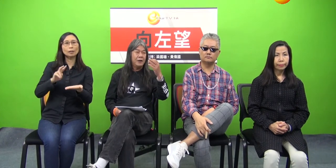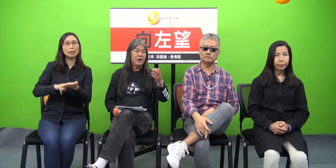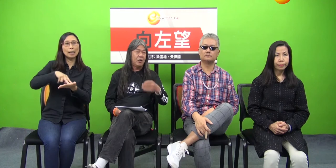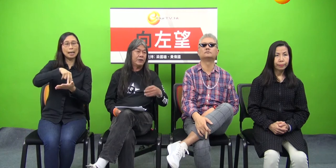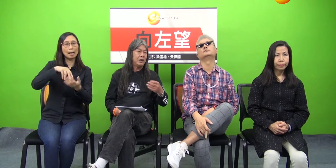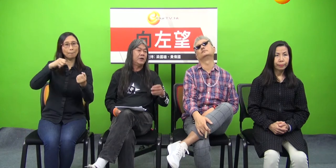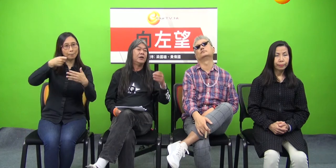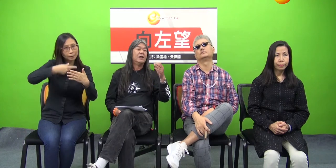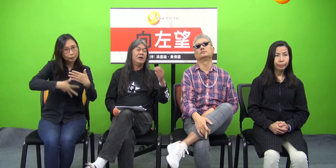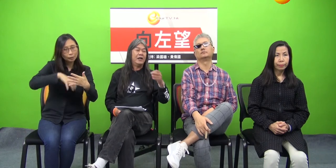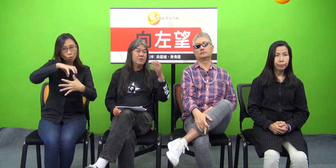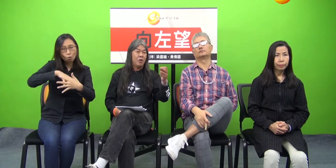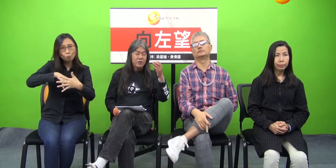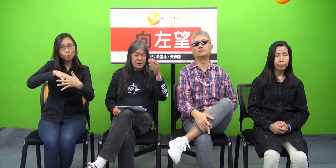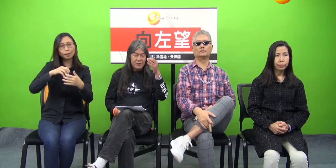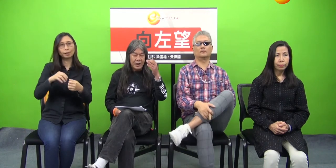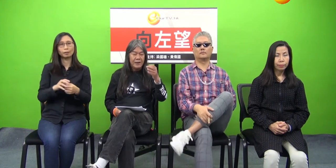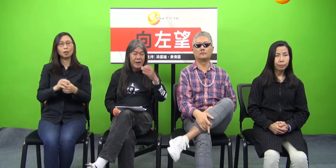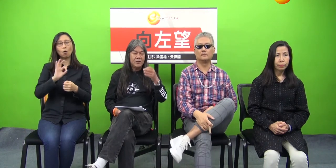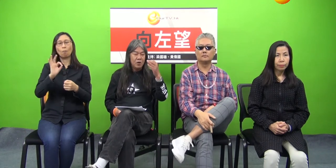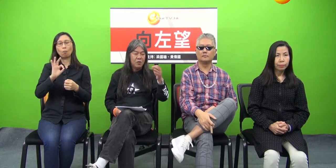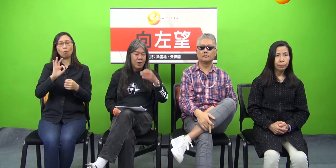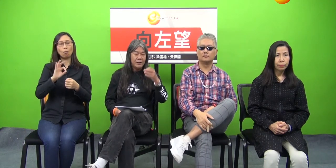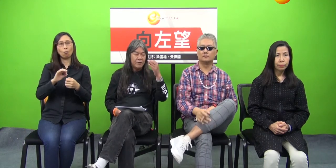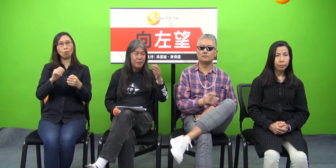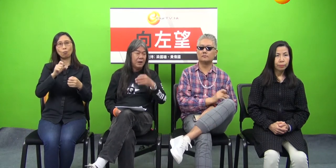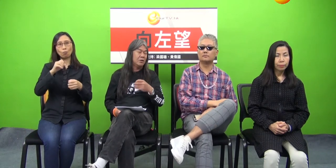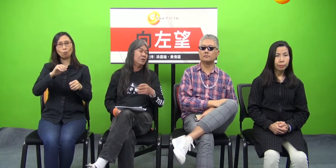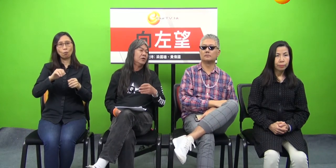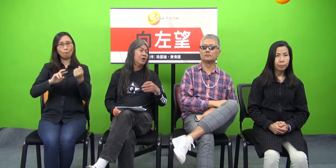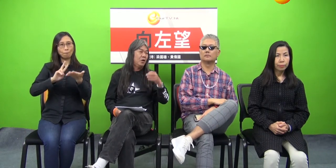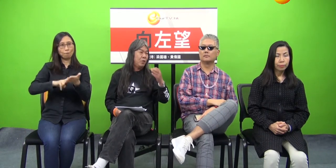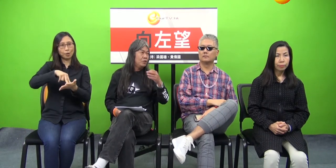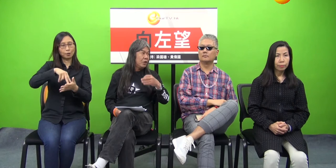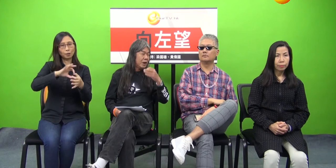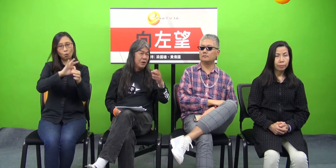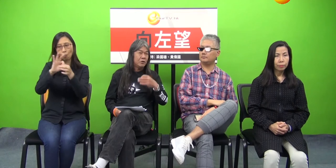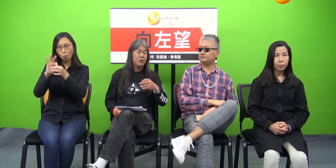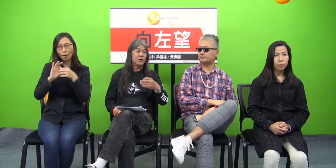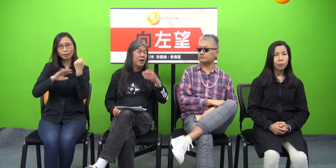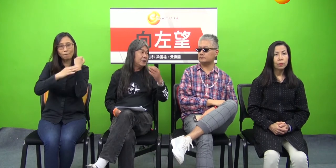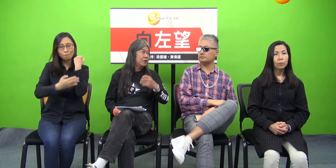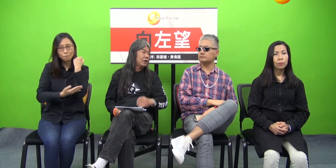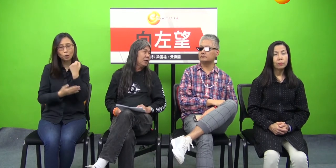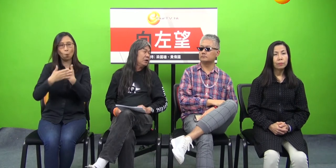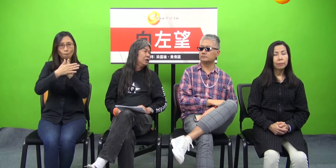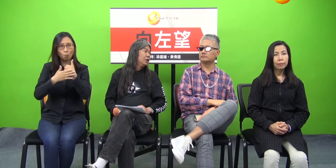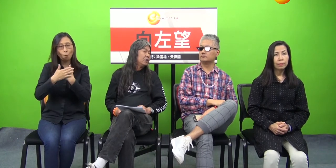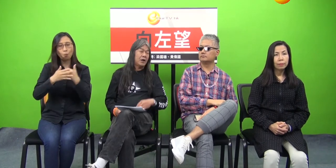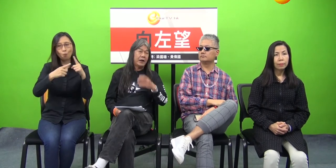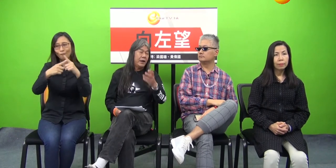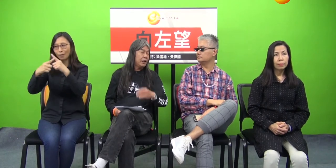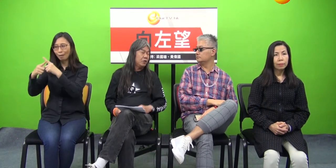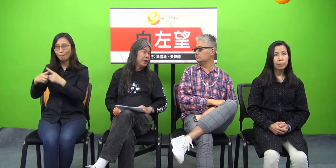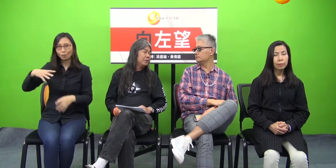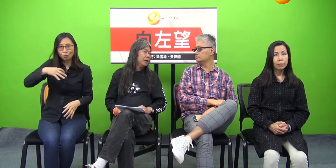行憲嘅過程裏邊。你沒有制定相關的法律去保障人民的權力和限制國家